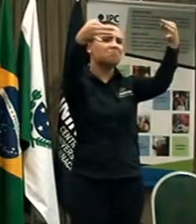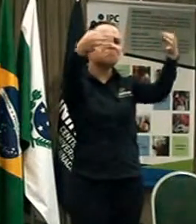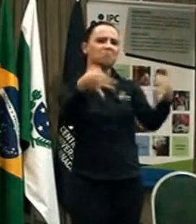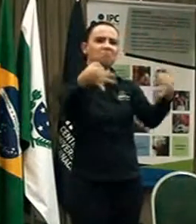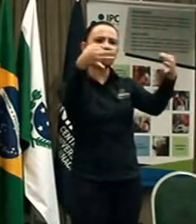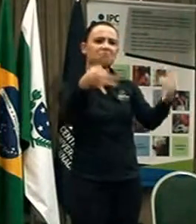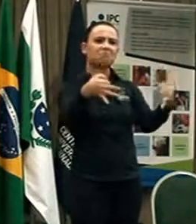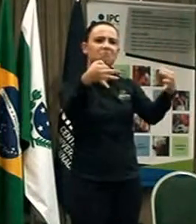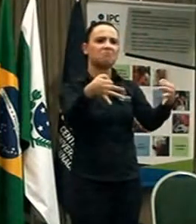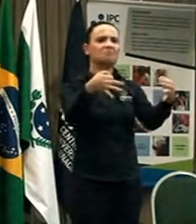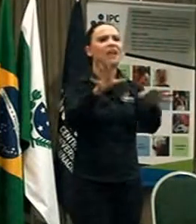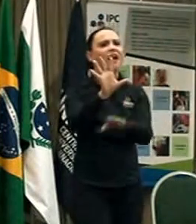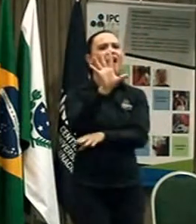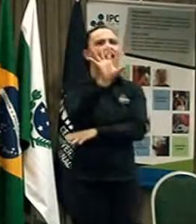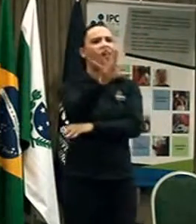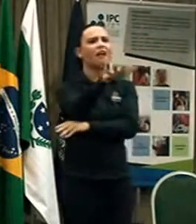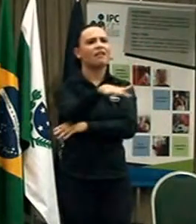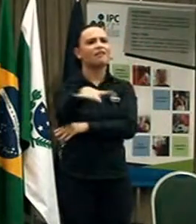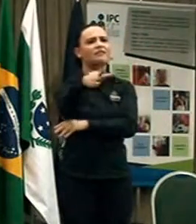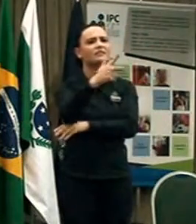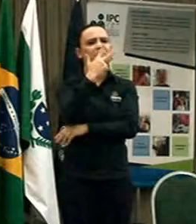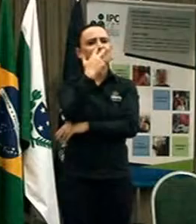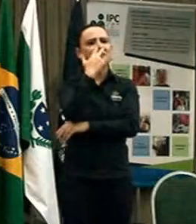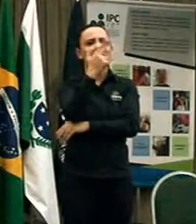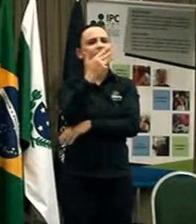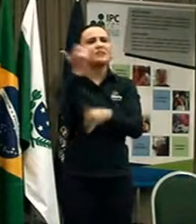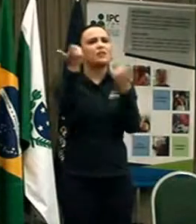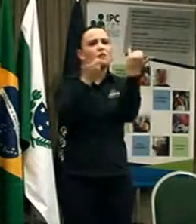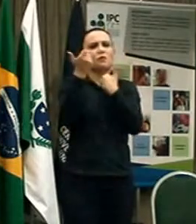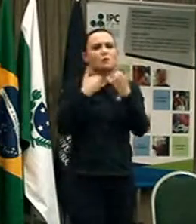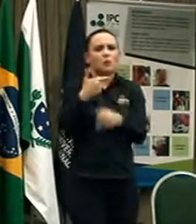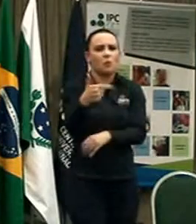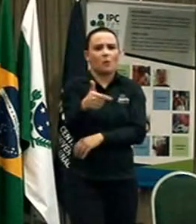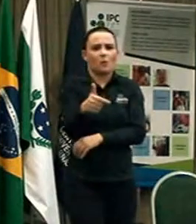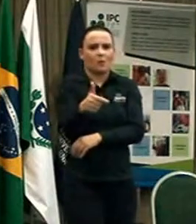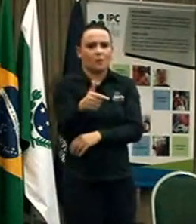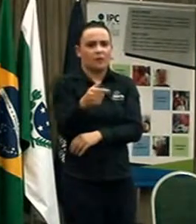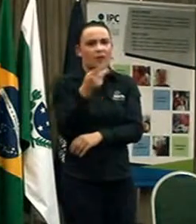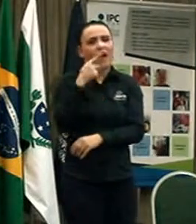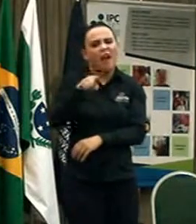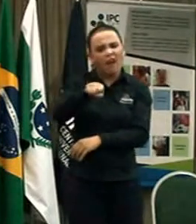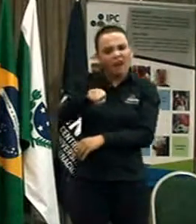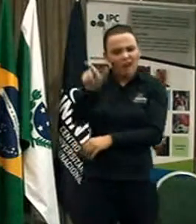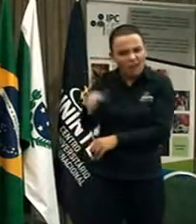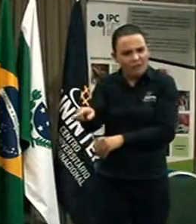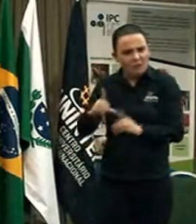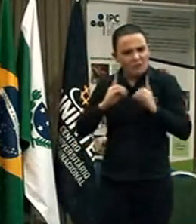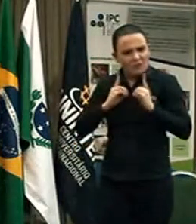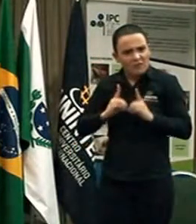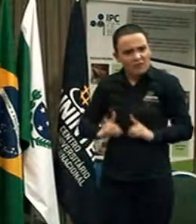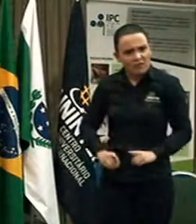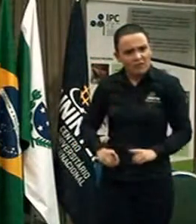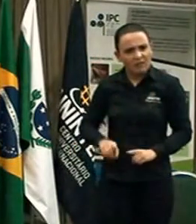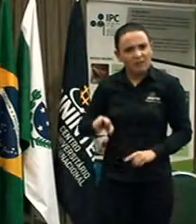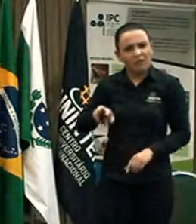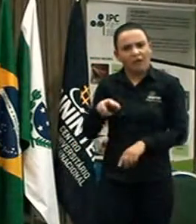ser exatamente assim. A pessoa com deficiência seria aleijada, seria excluída e isso seria